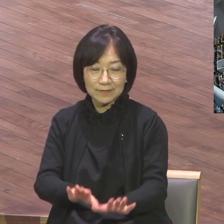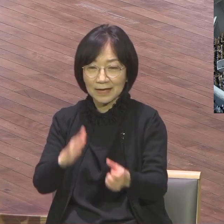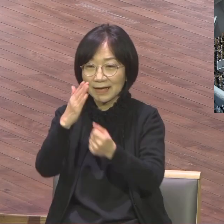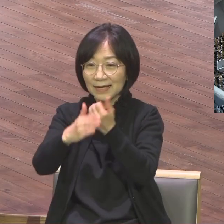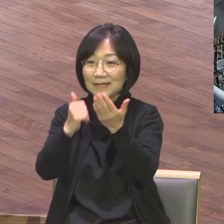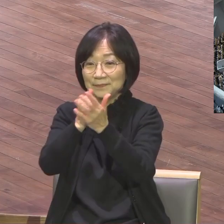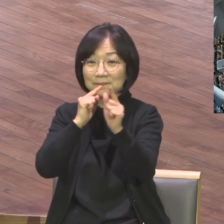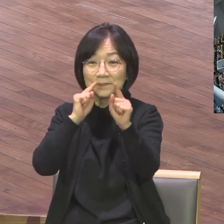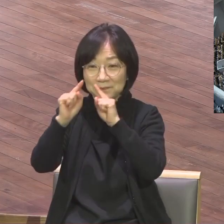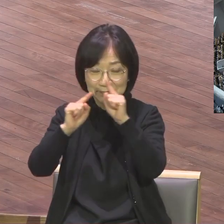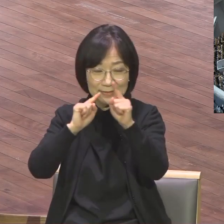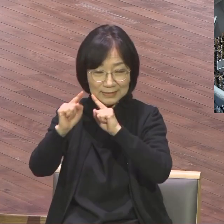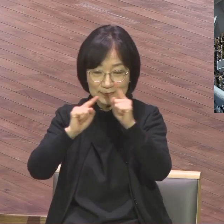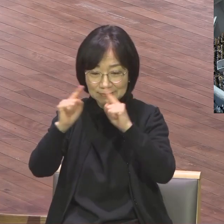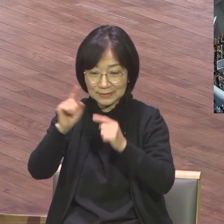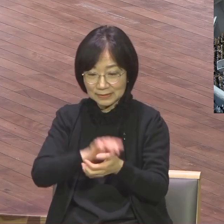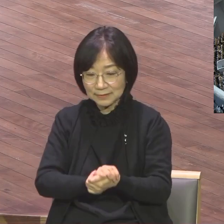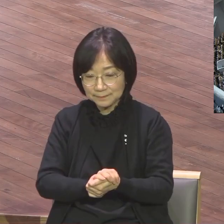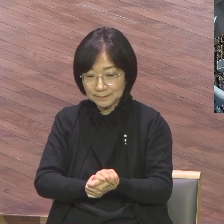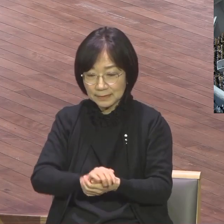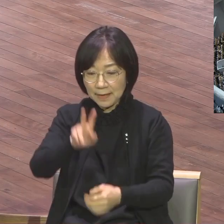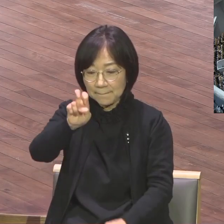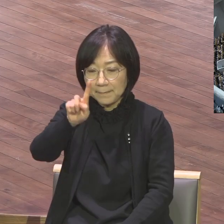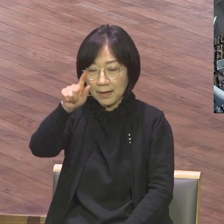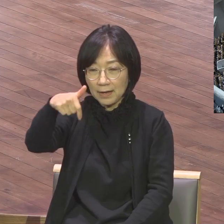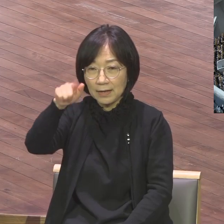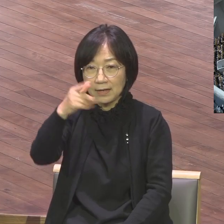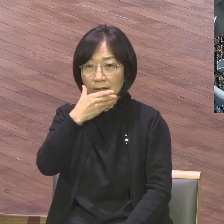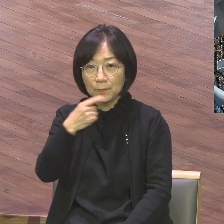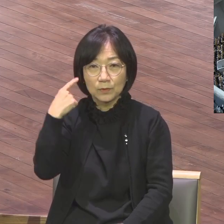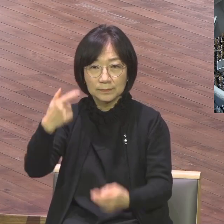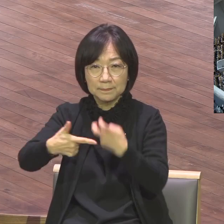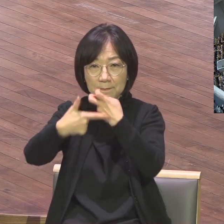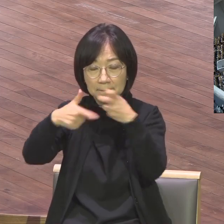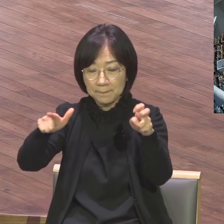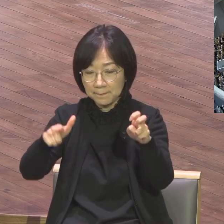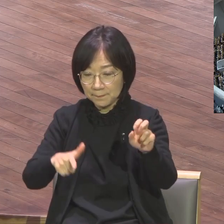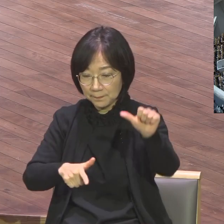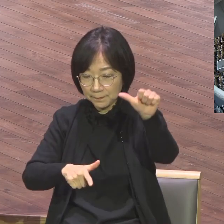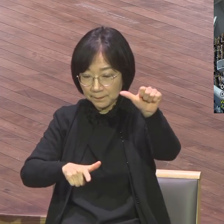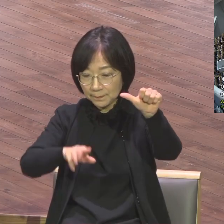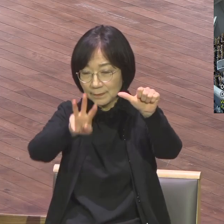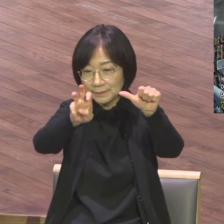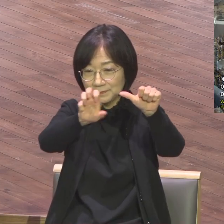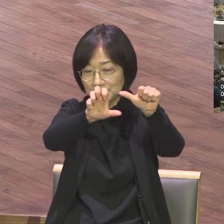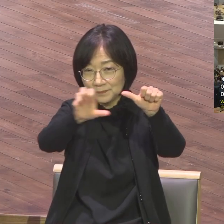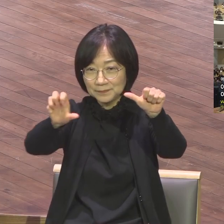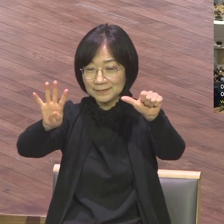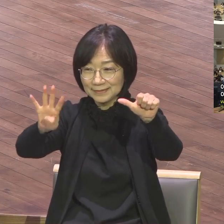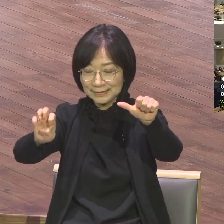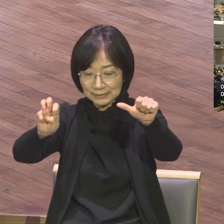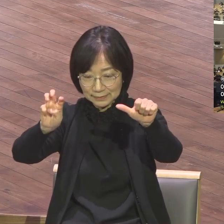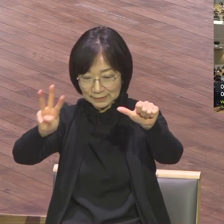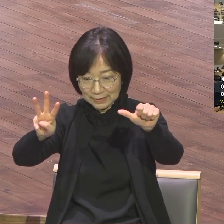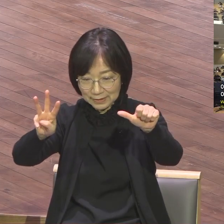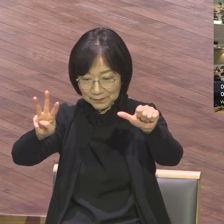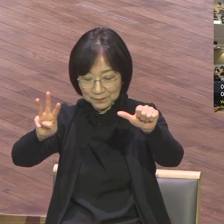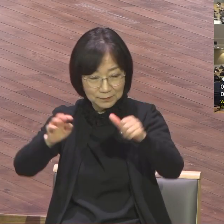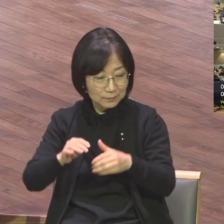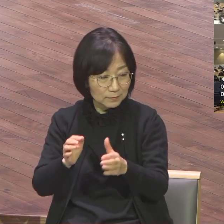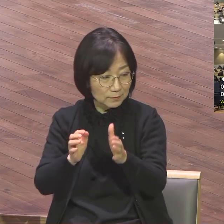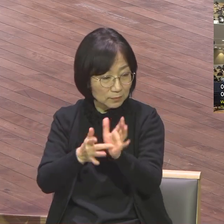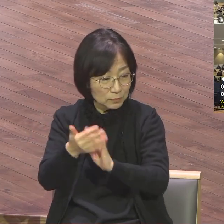은혜 받고 한 주간 승리하실 하나님 말씀은 마가복음 5장 35절에서 43절 말씀입니다. 아직